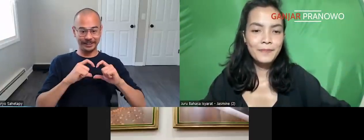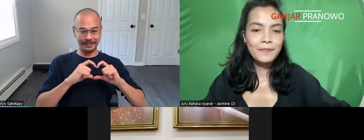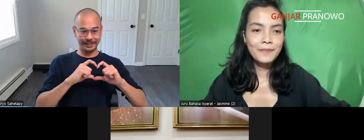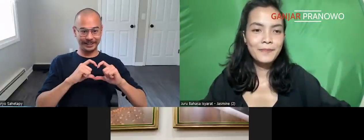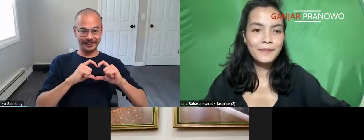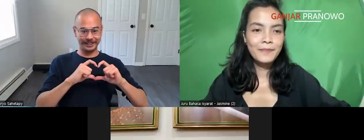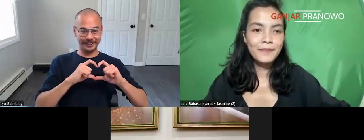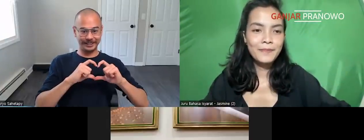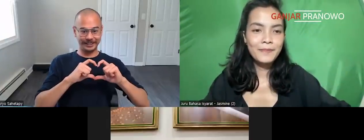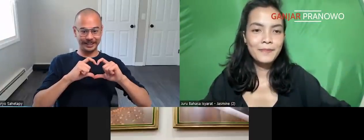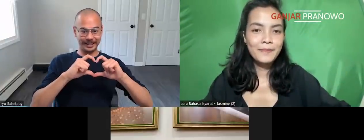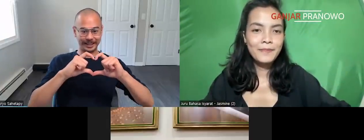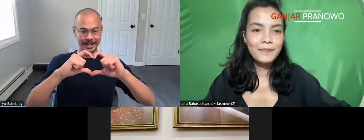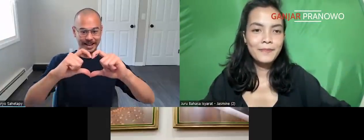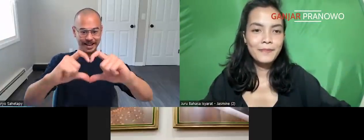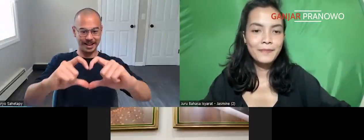aku